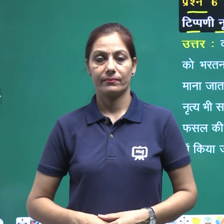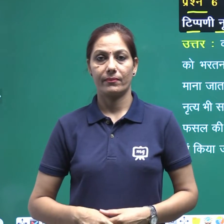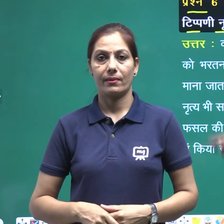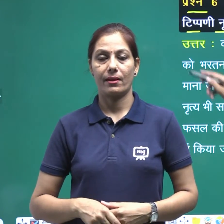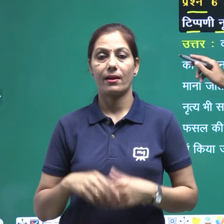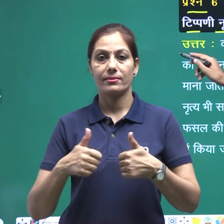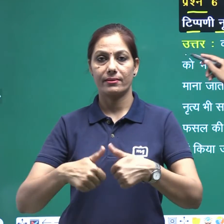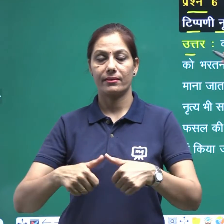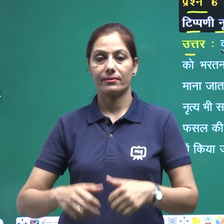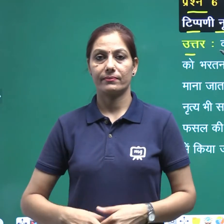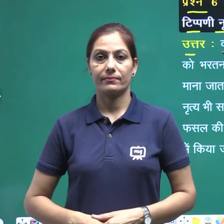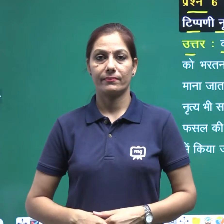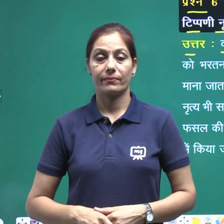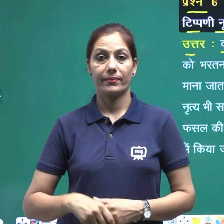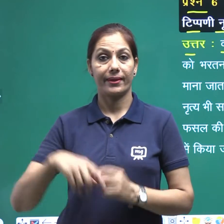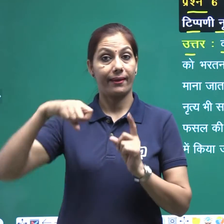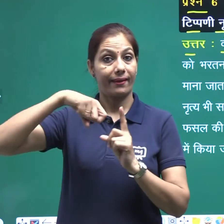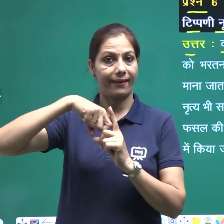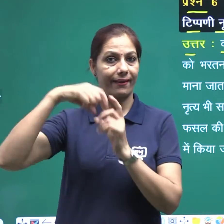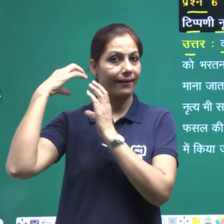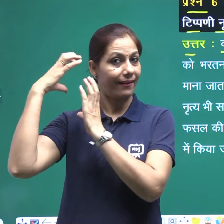उत्तर है केरल के